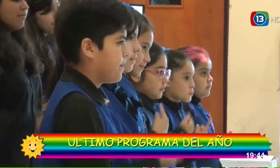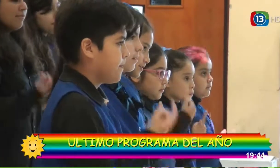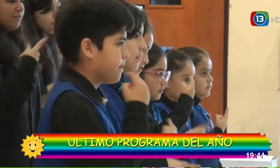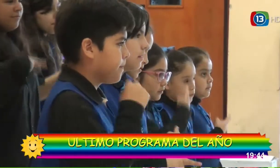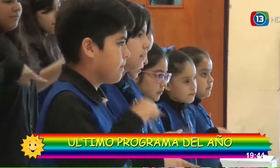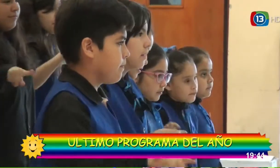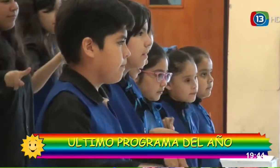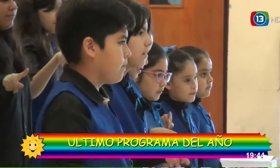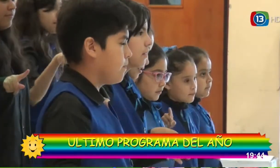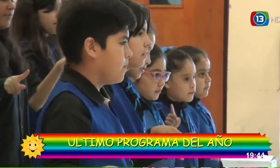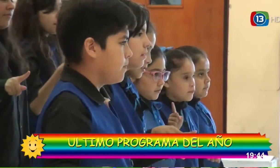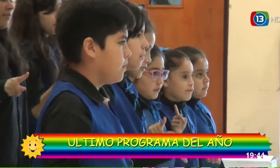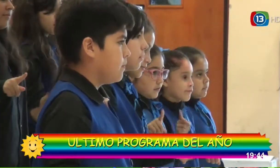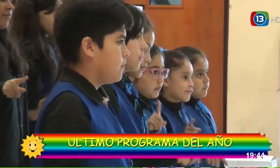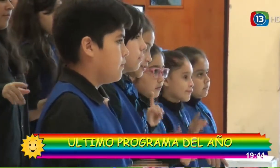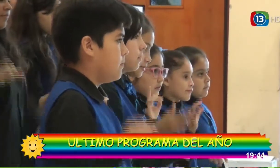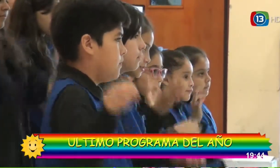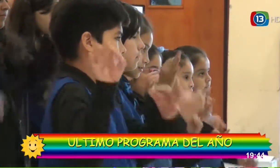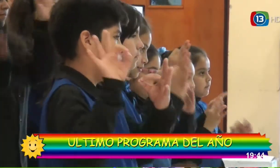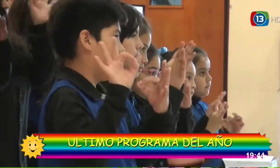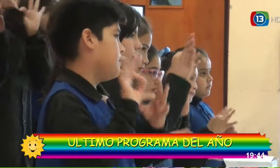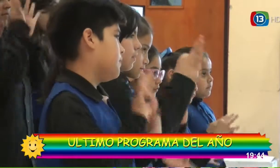llegan a razón,